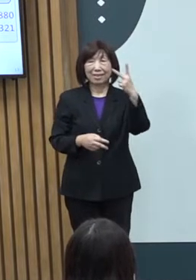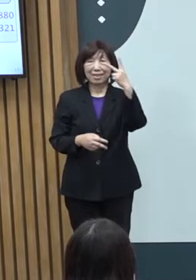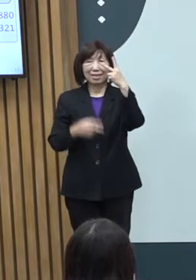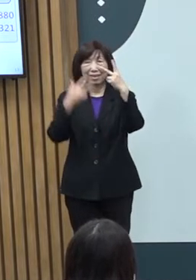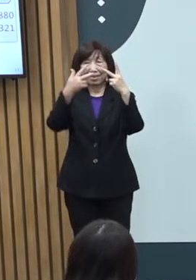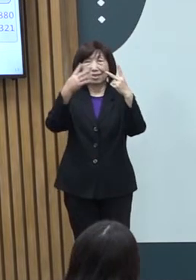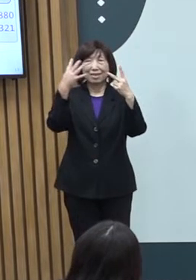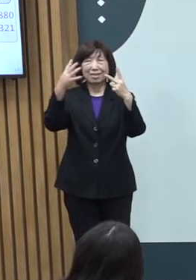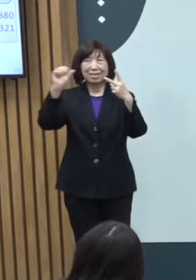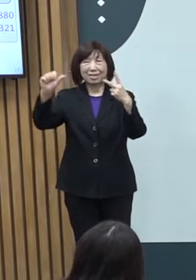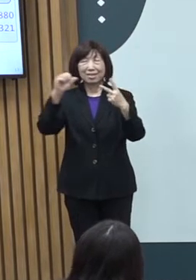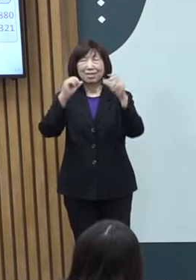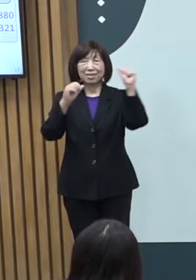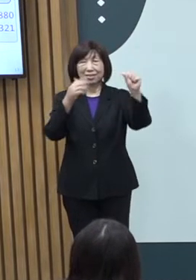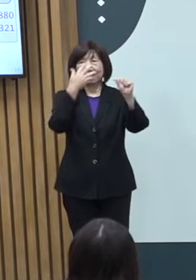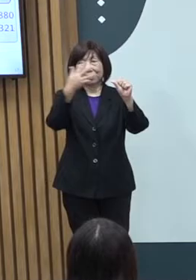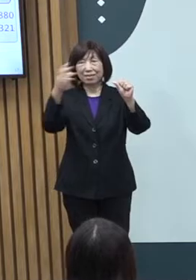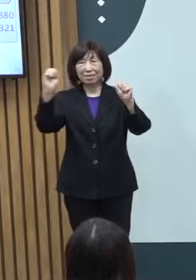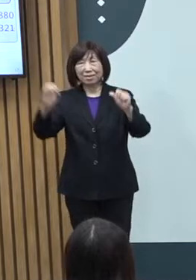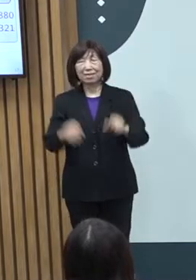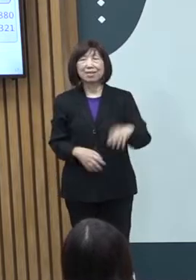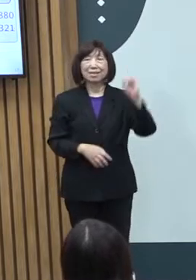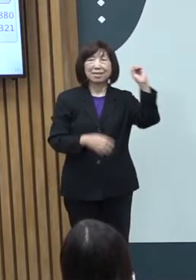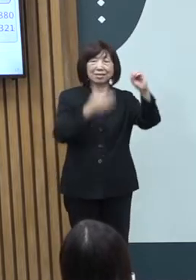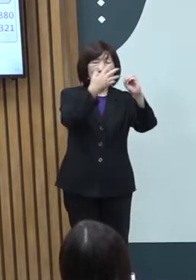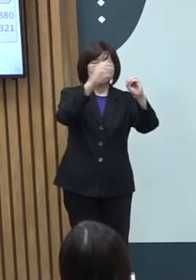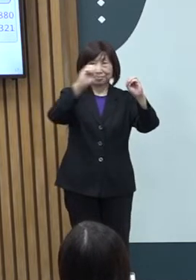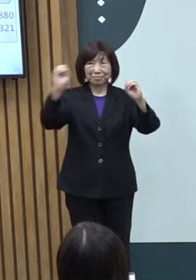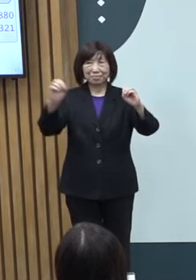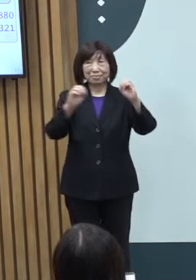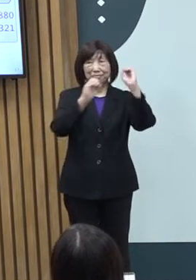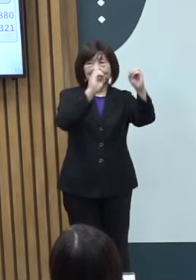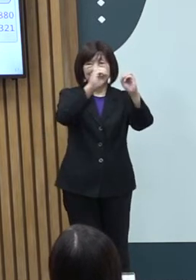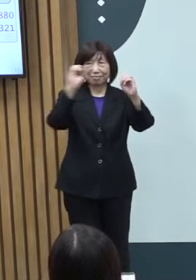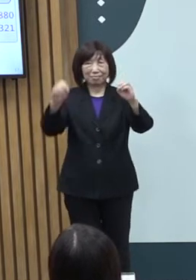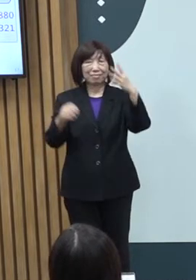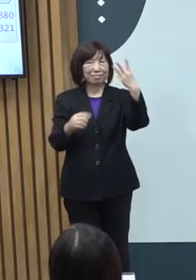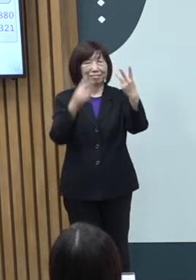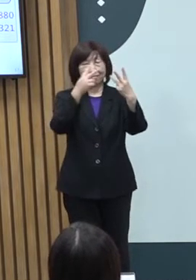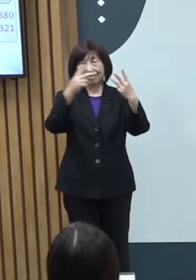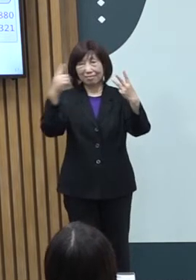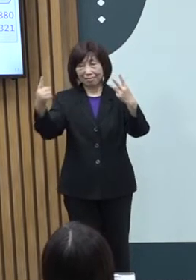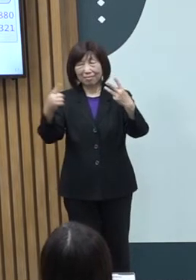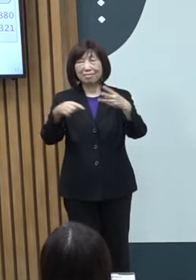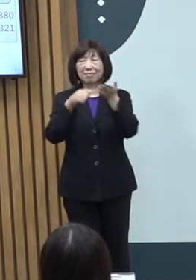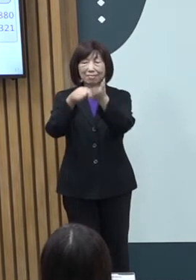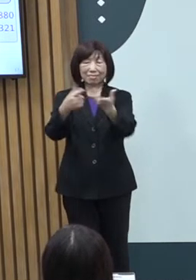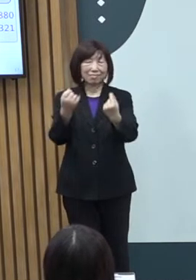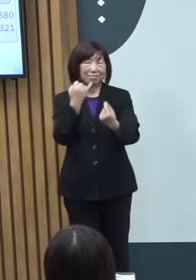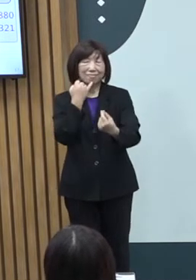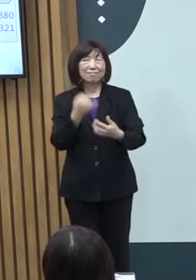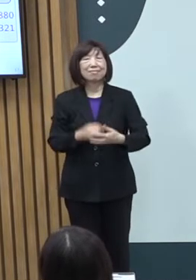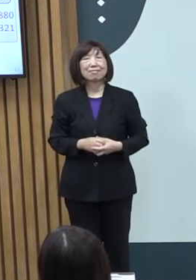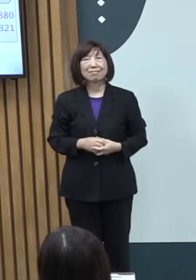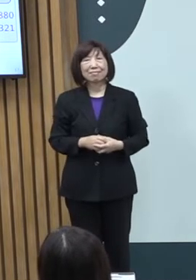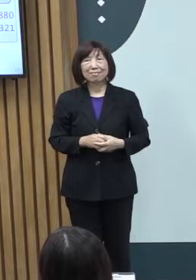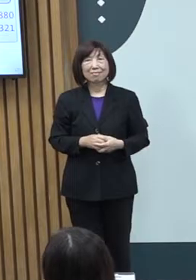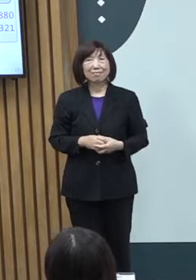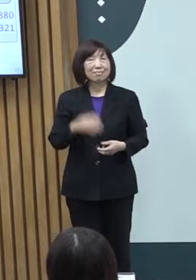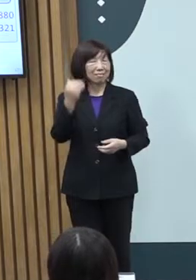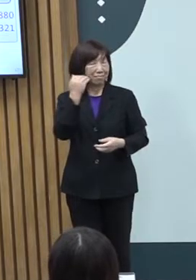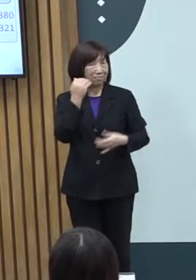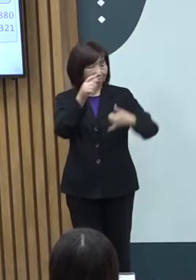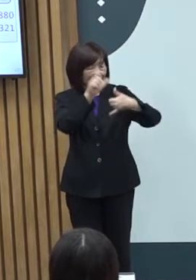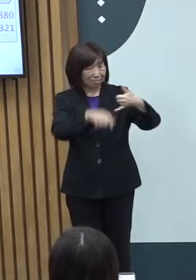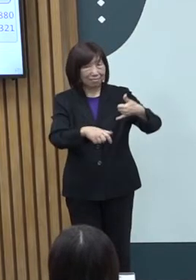02-2745-5880或者是0800-000-321的电话来申请补单。那当然如果民众你